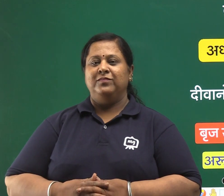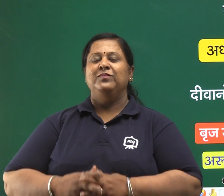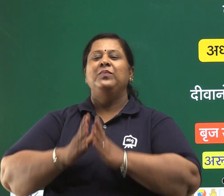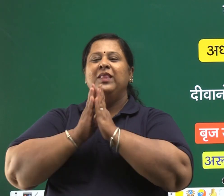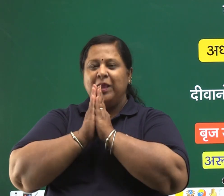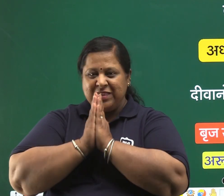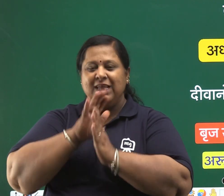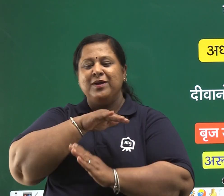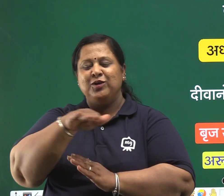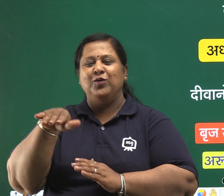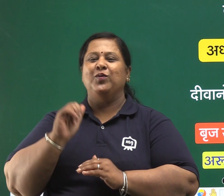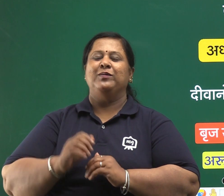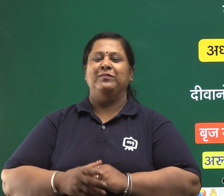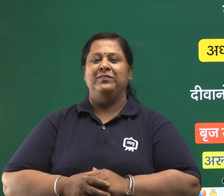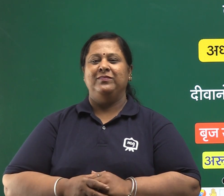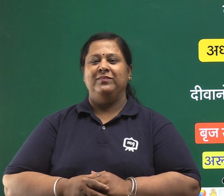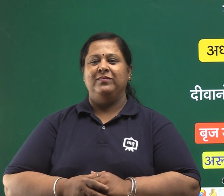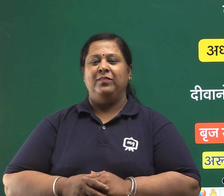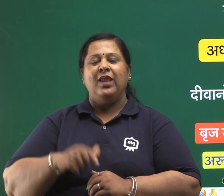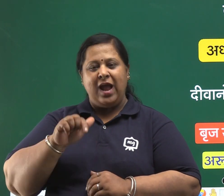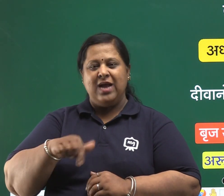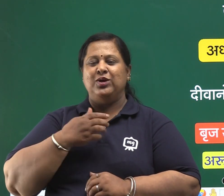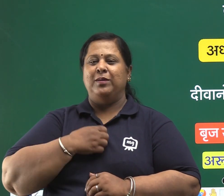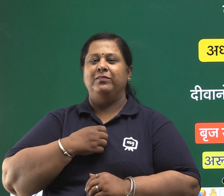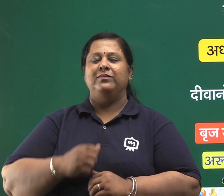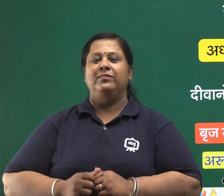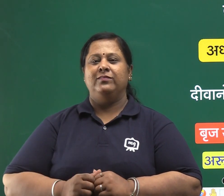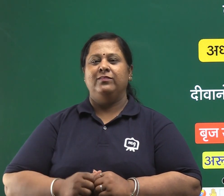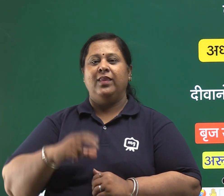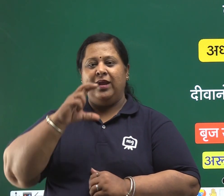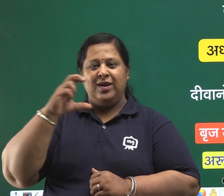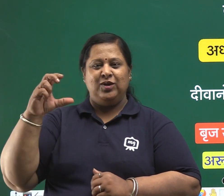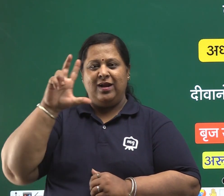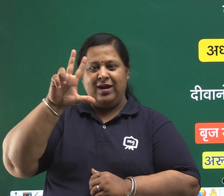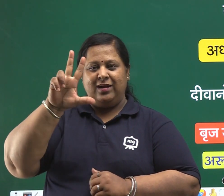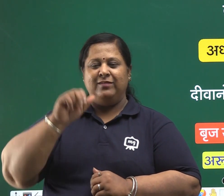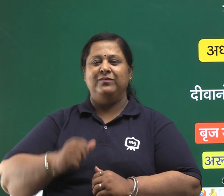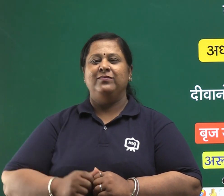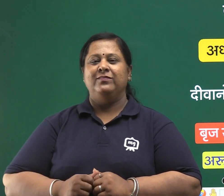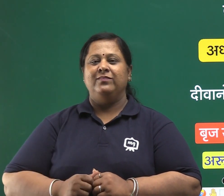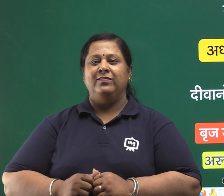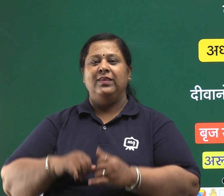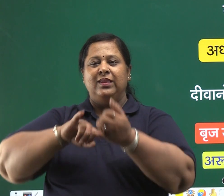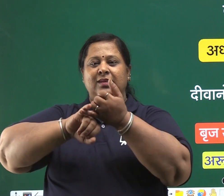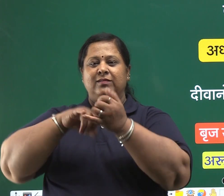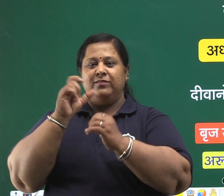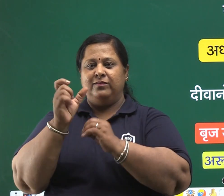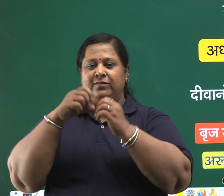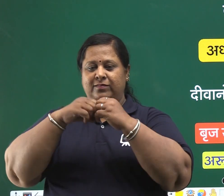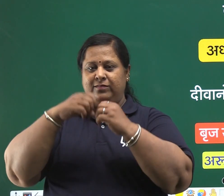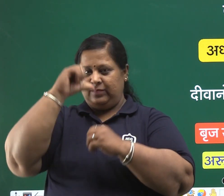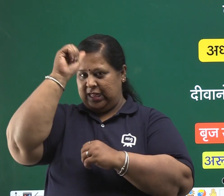नमस्ते बच्चों। आज हम कक्षा 8 विषय हिंदी